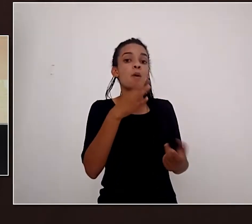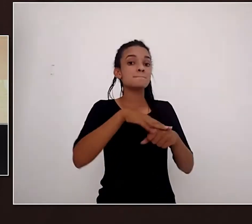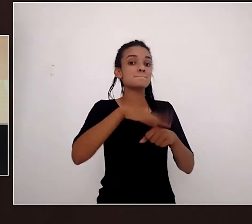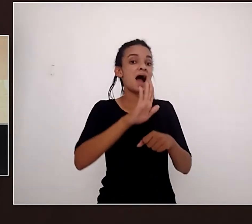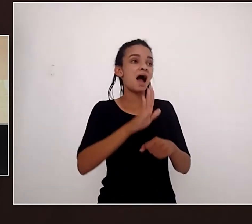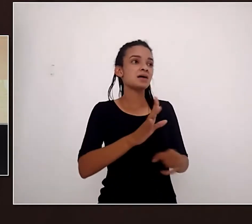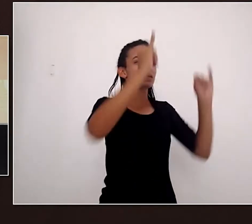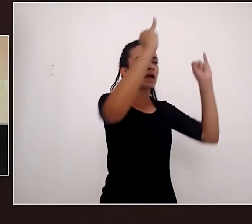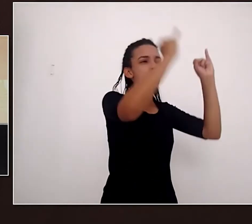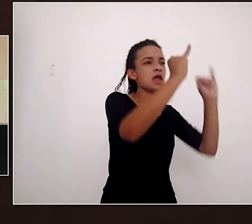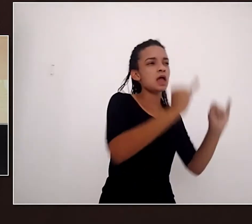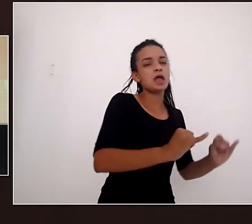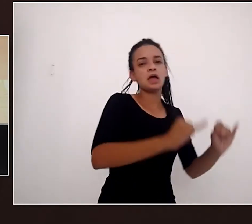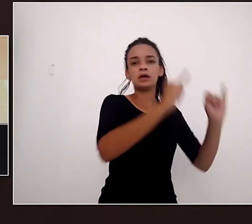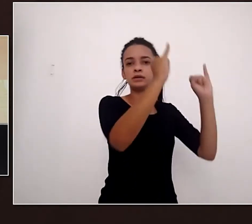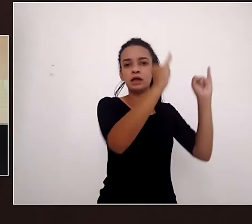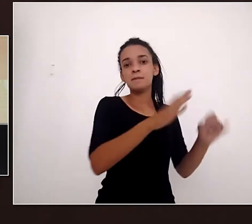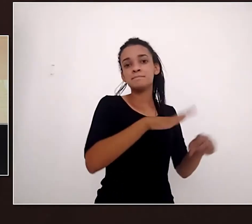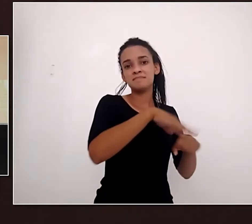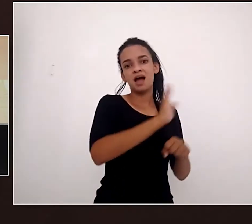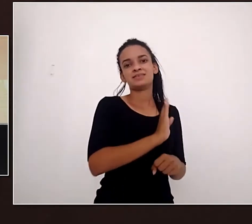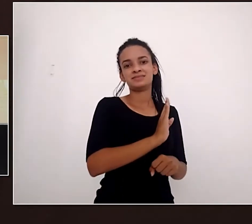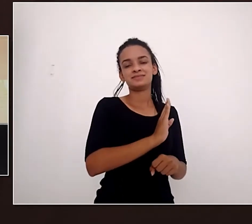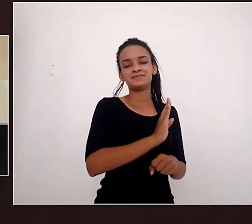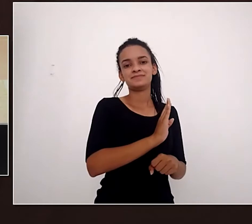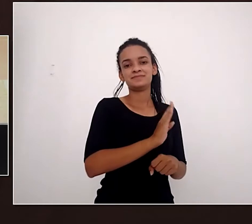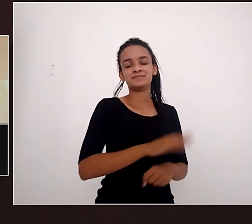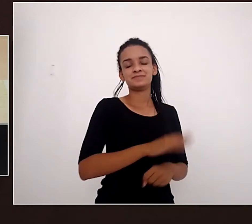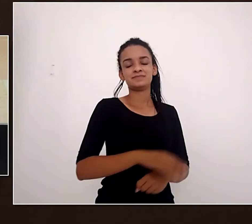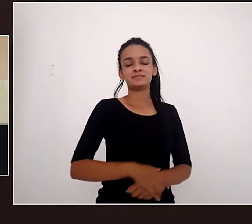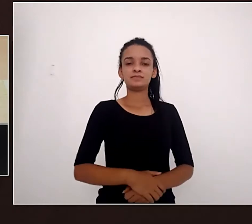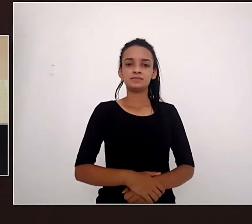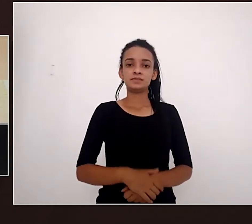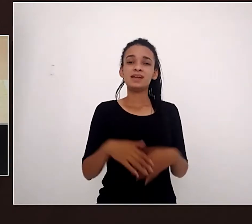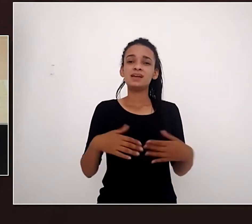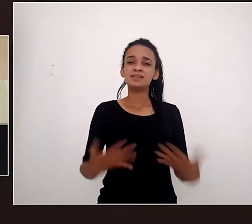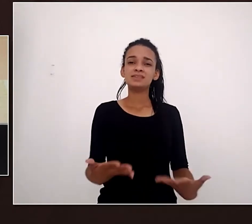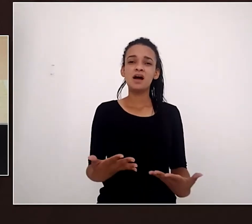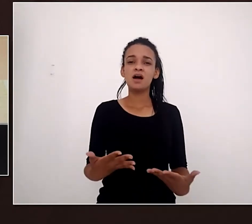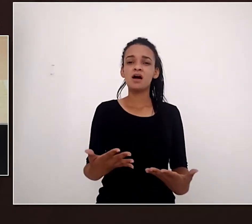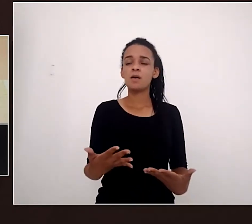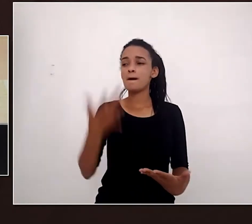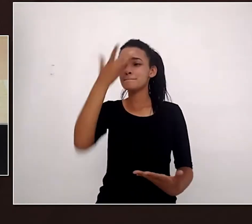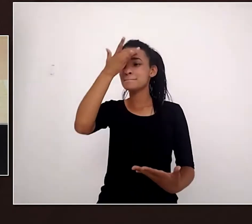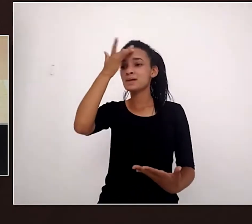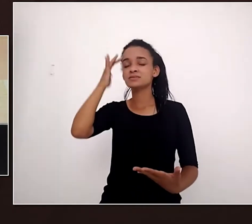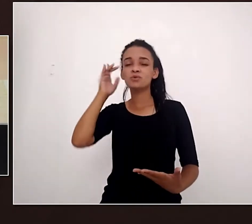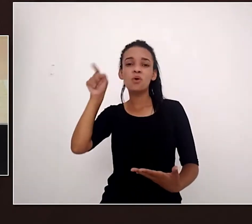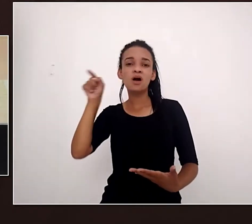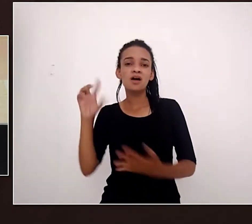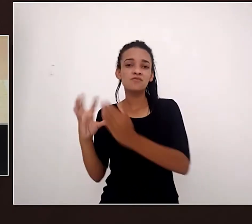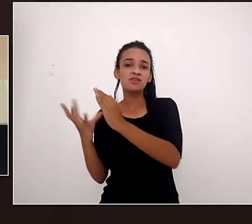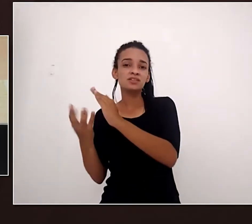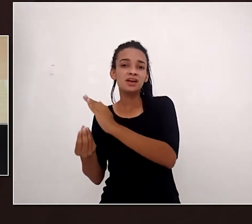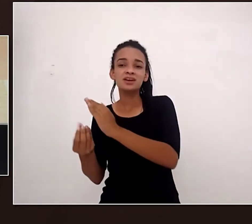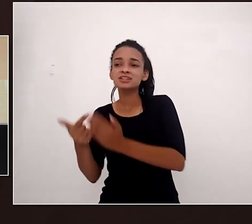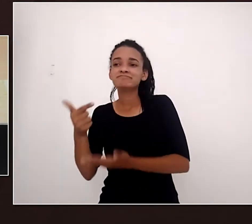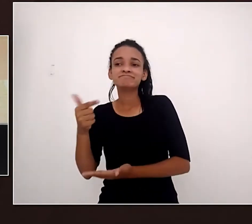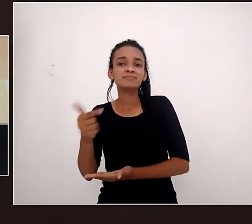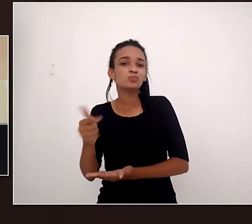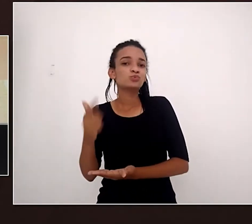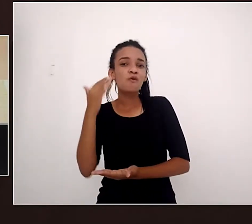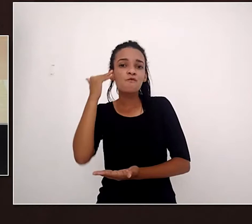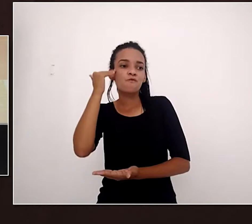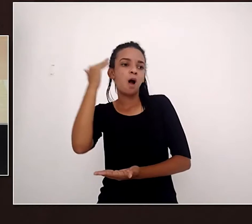explicar um pouco melhor mais adiante. Então os cristãos não tinham popularidade entre os judeus e também entre